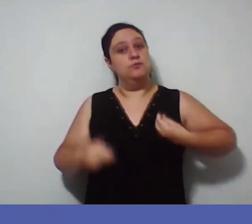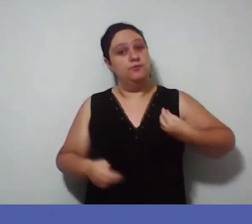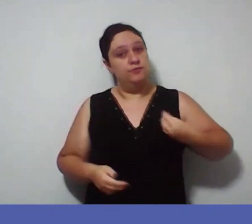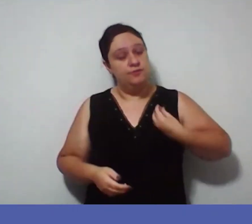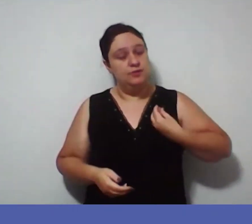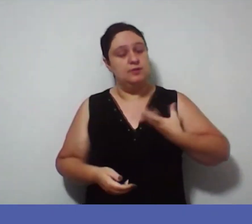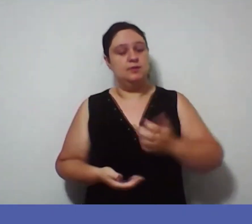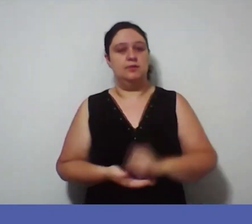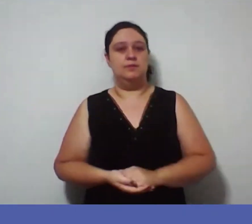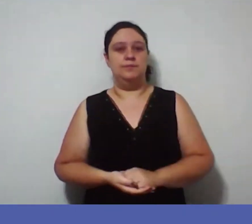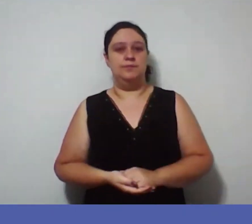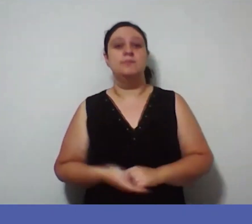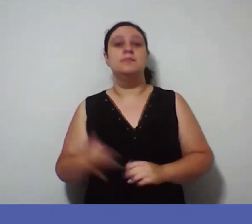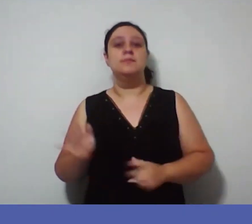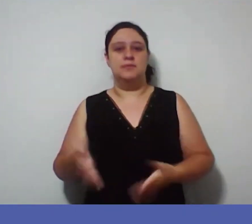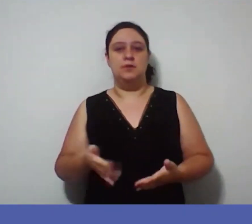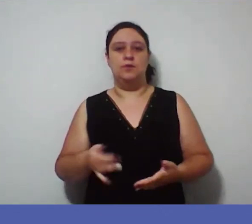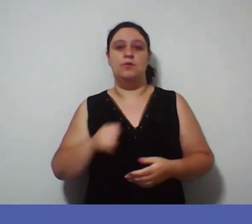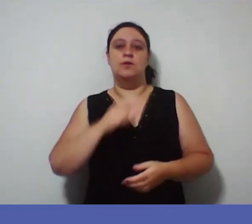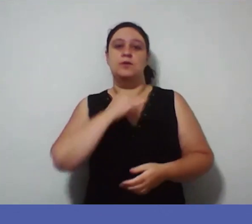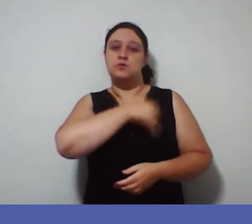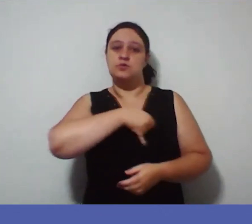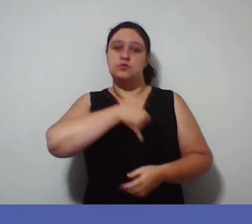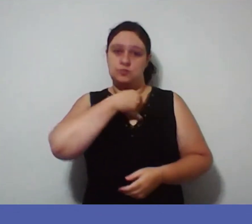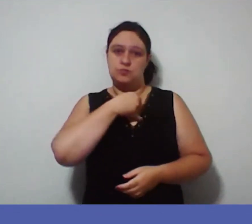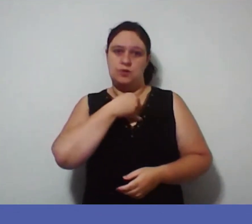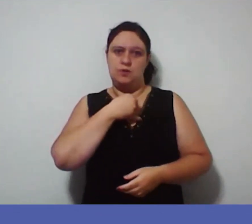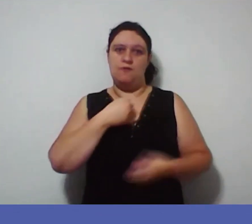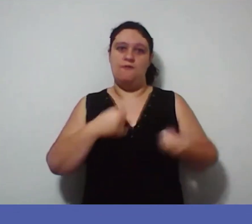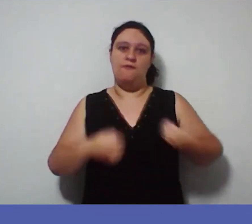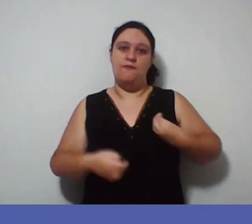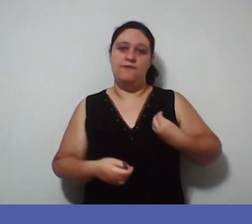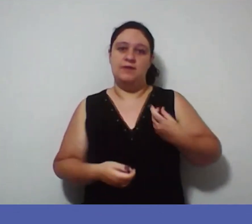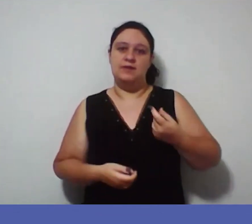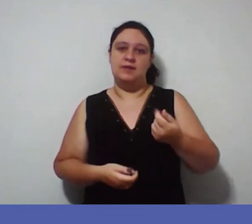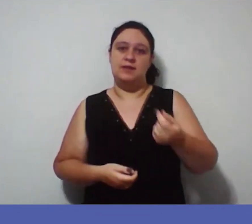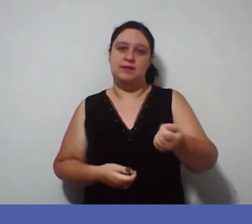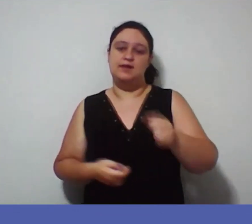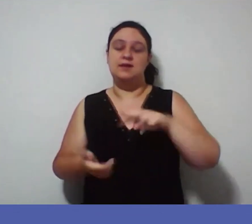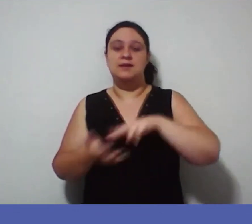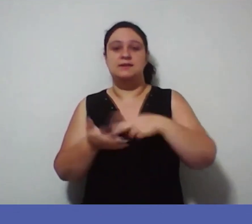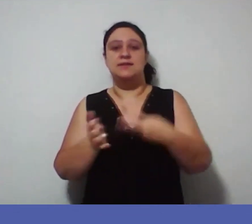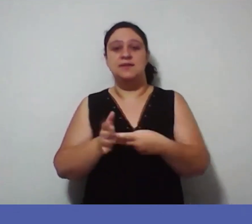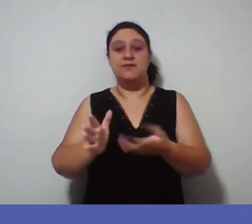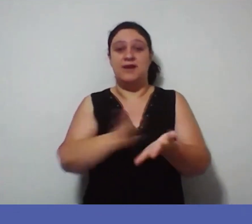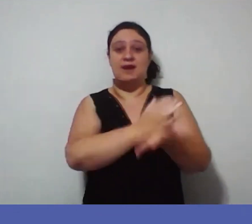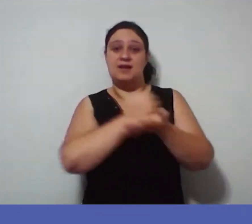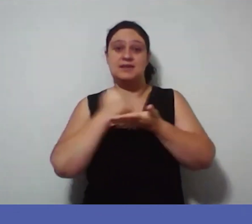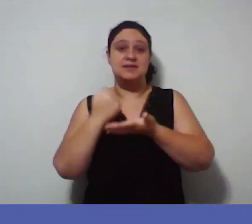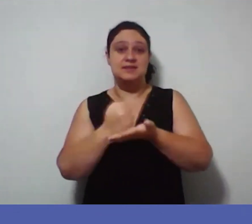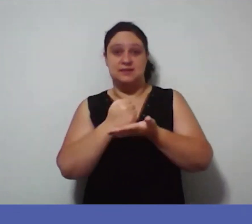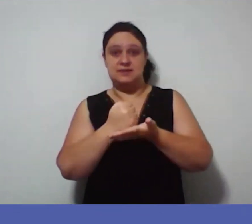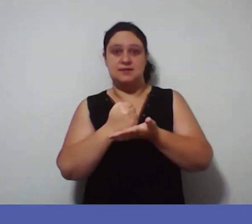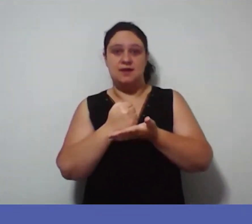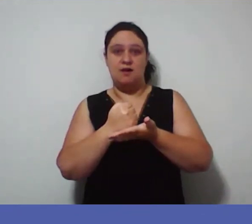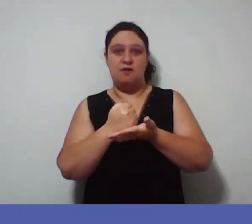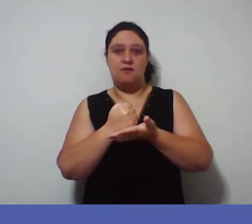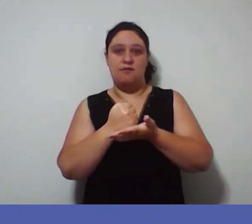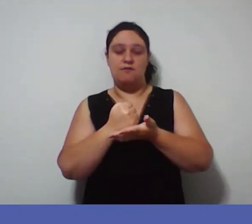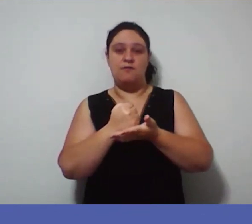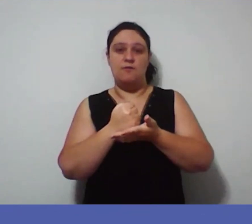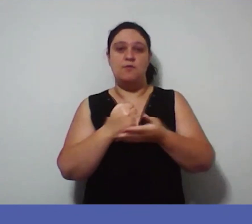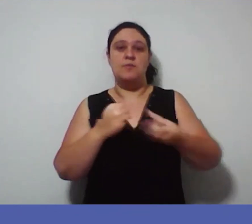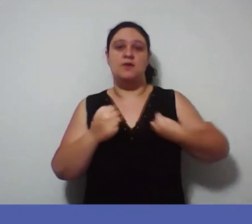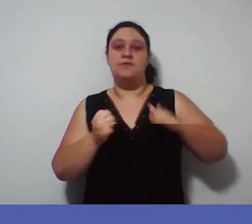João, ter vida eterna é ser salvo pela vida incriada de Deus, para